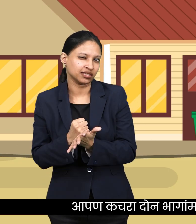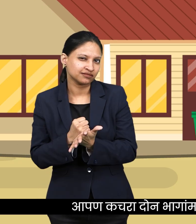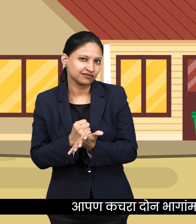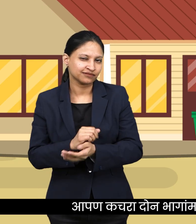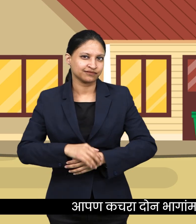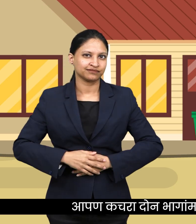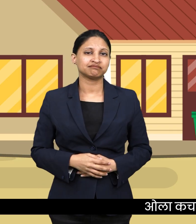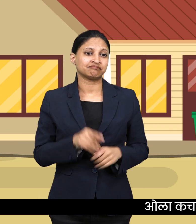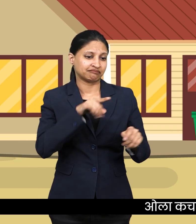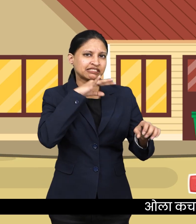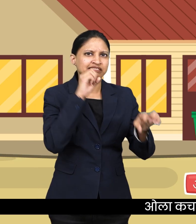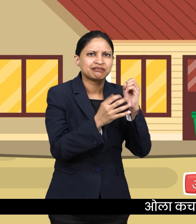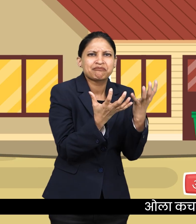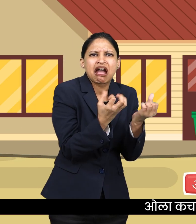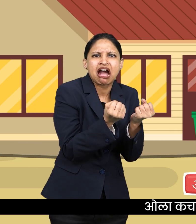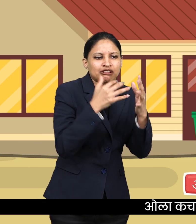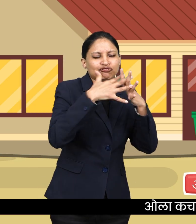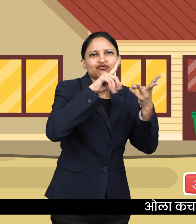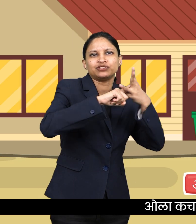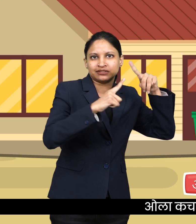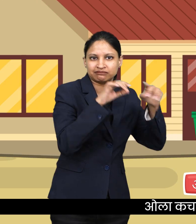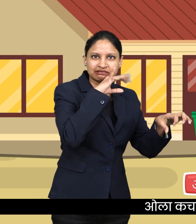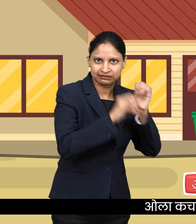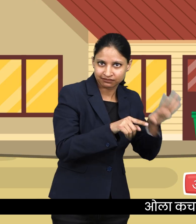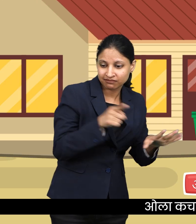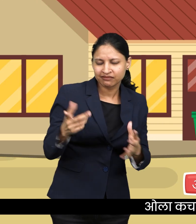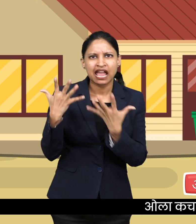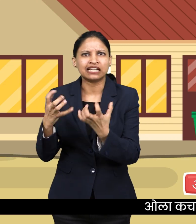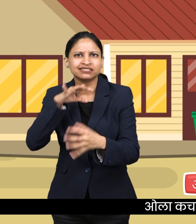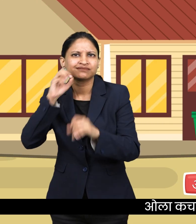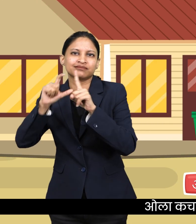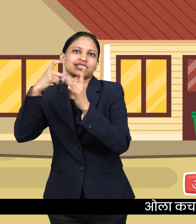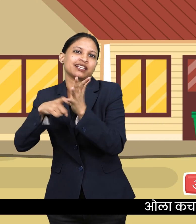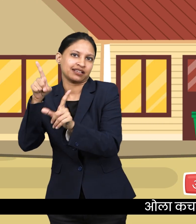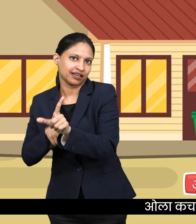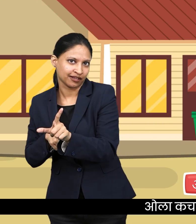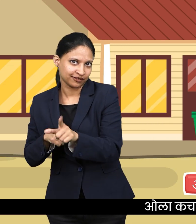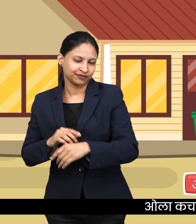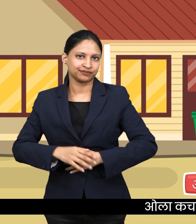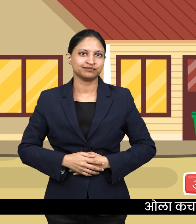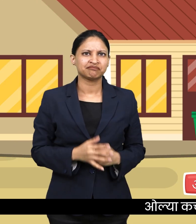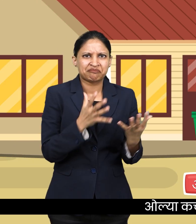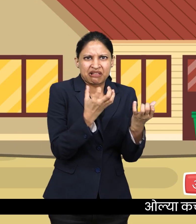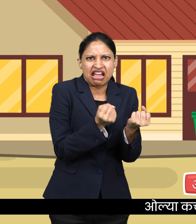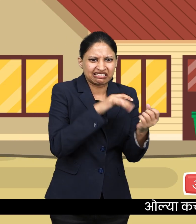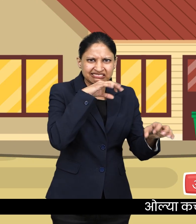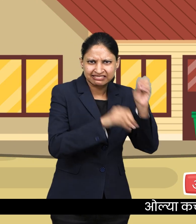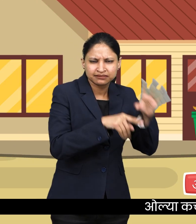पाहिजे: ओला कचरा आणि सुका कचरा. ओल्या